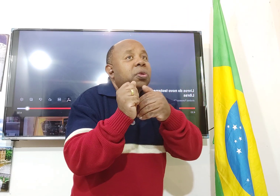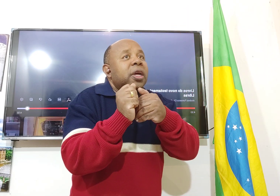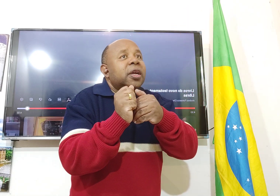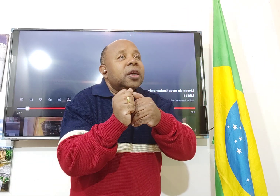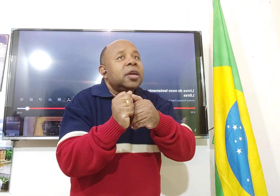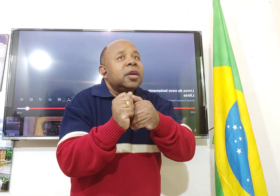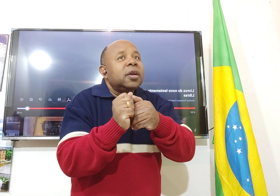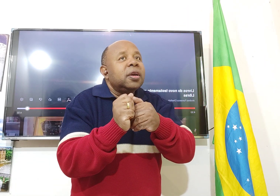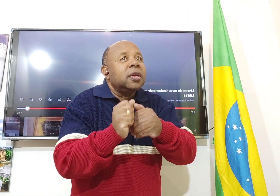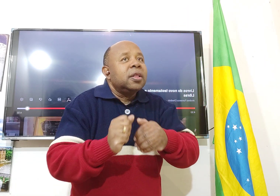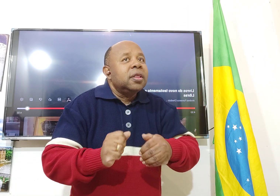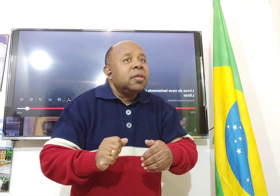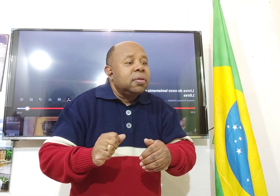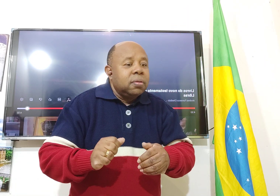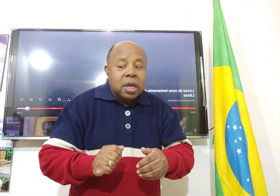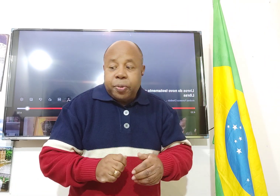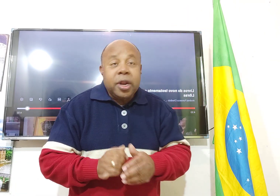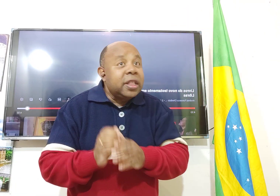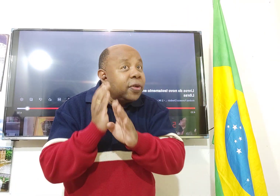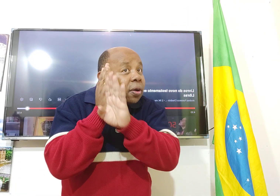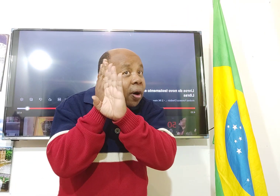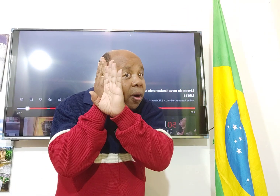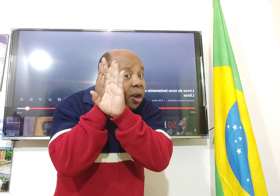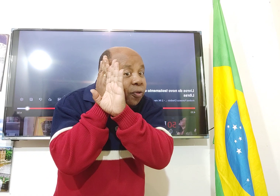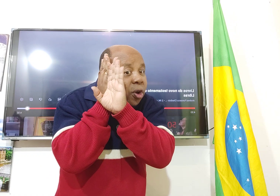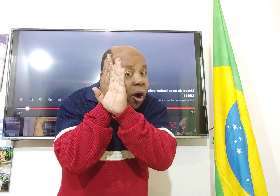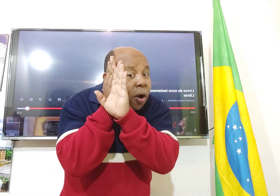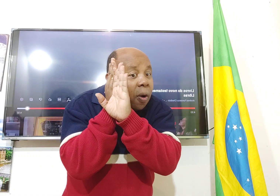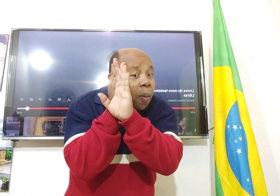né? Ele pode até fazer, ele foi,